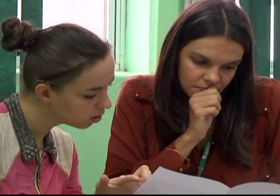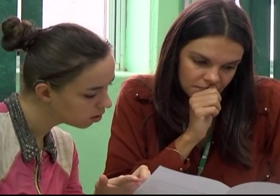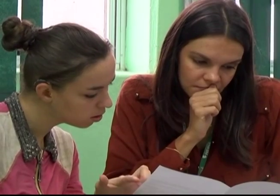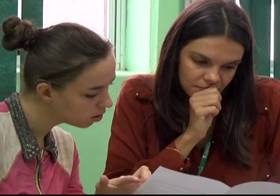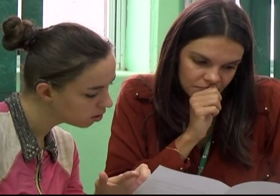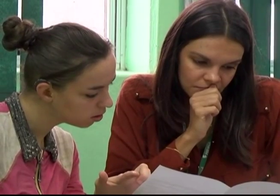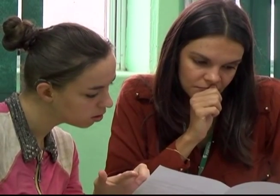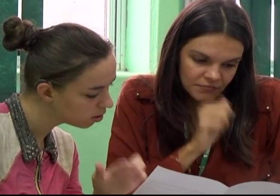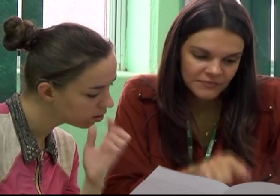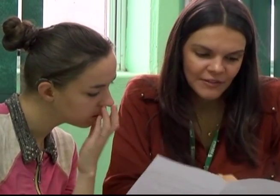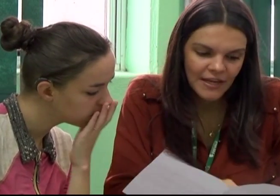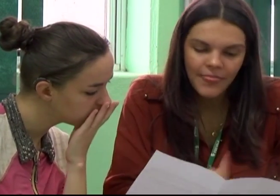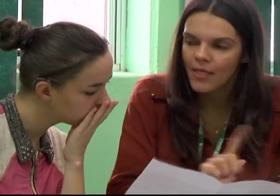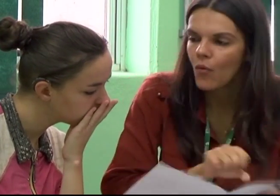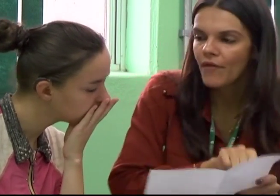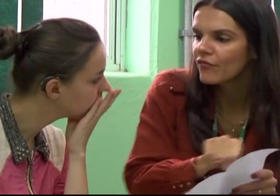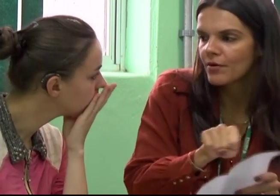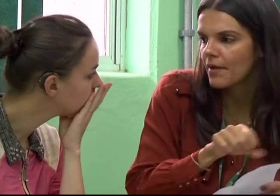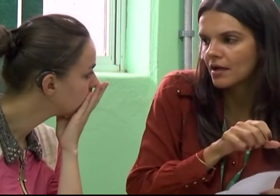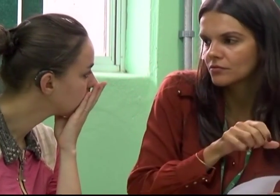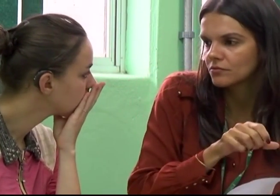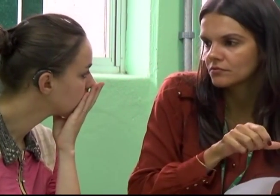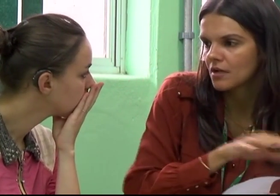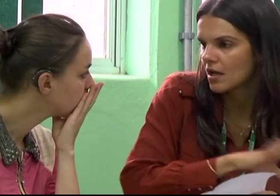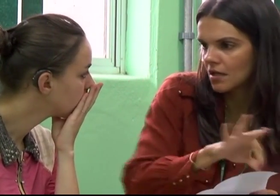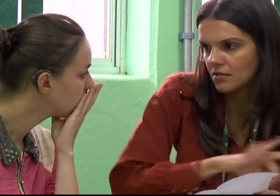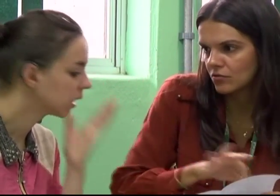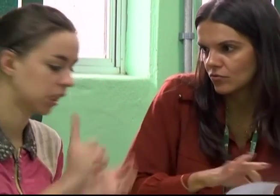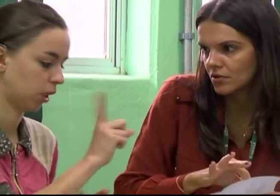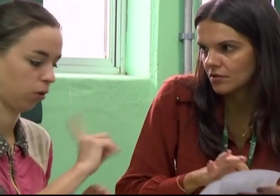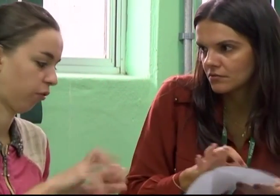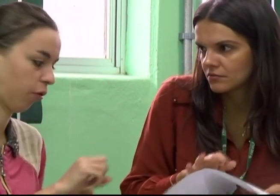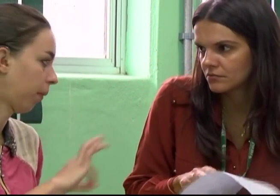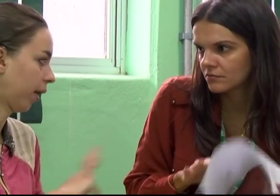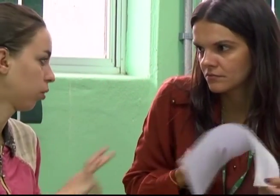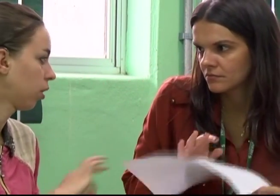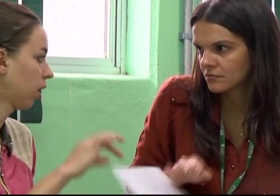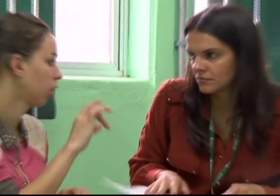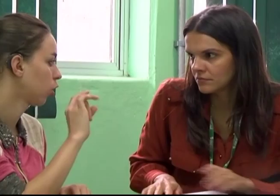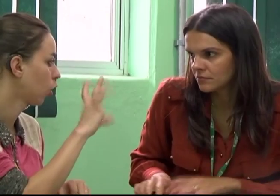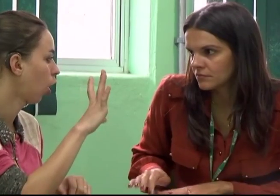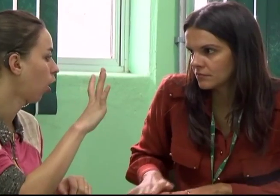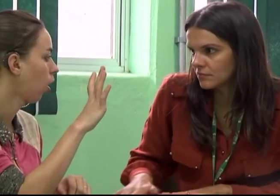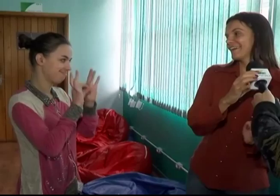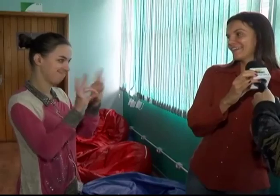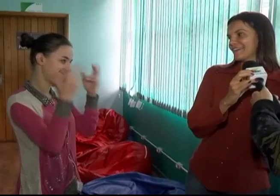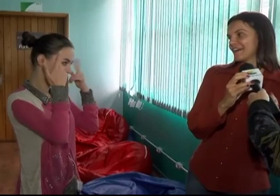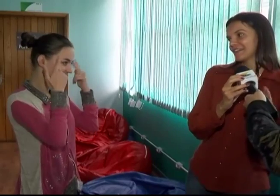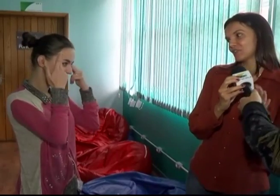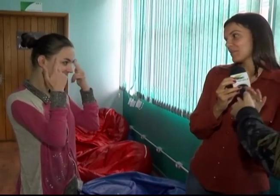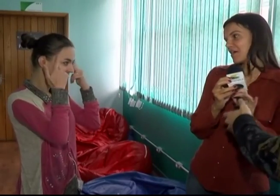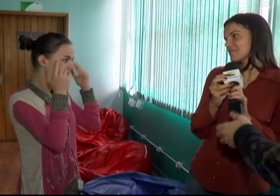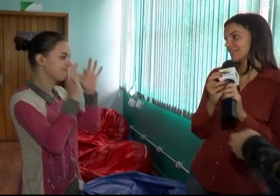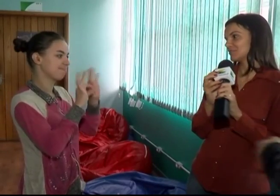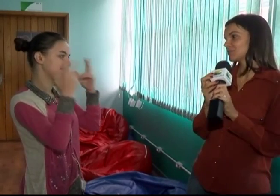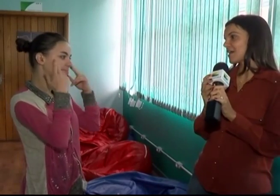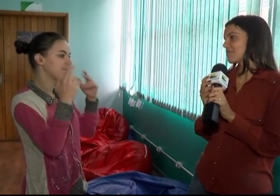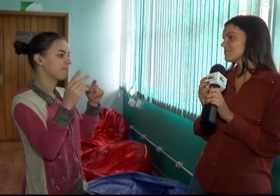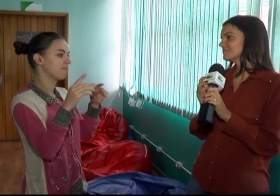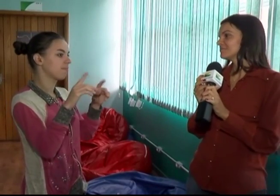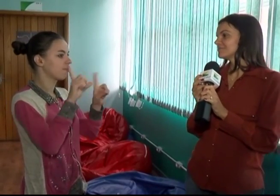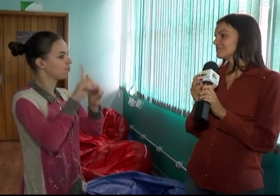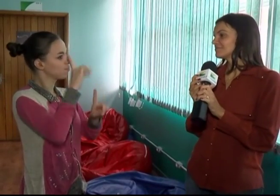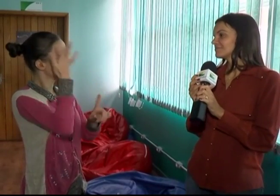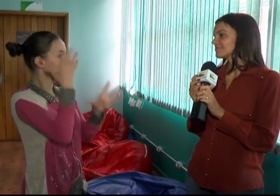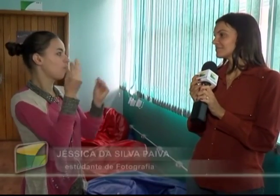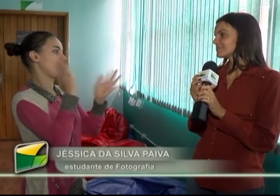Quando posta em prática, a inclusão prova que não existem barreiras no aprendizado e interação. É normal, é natural.